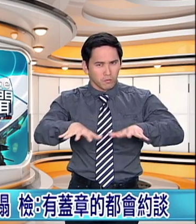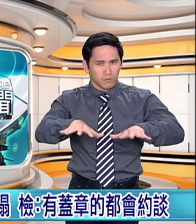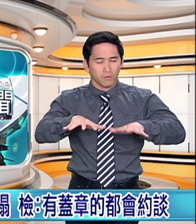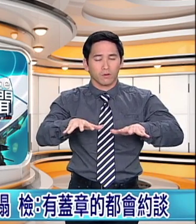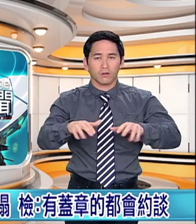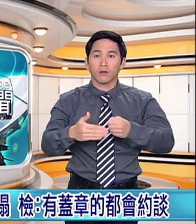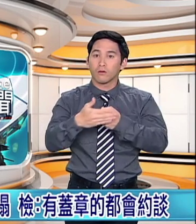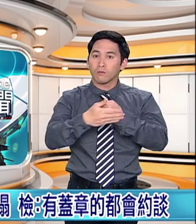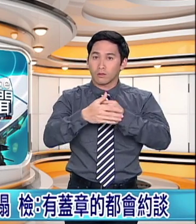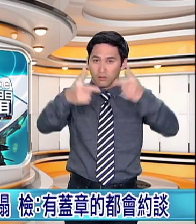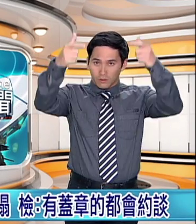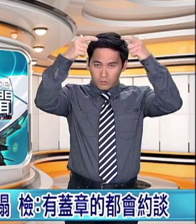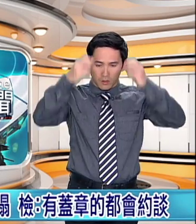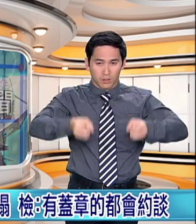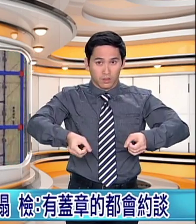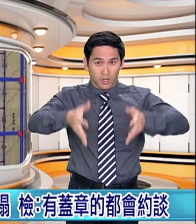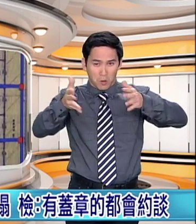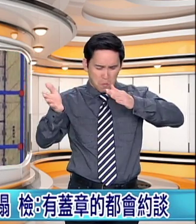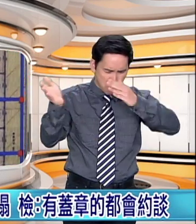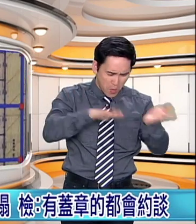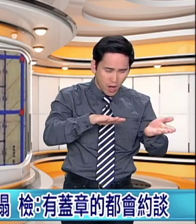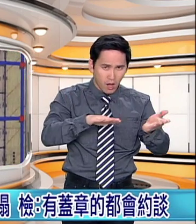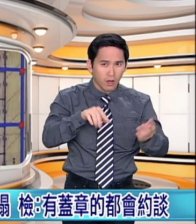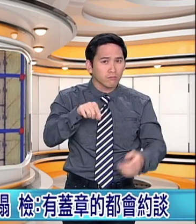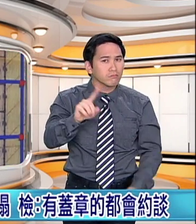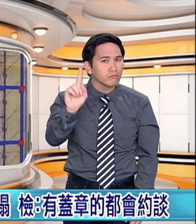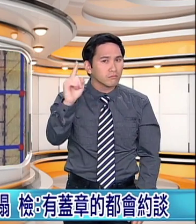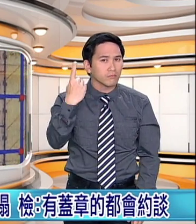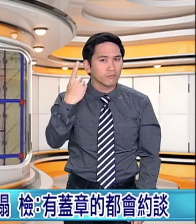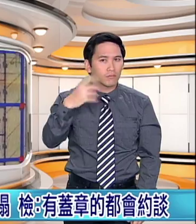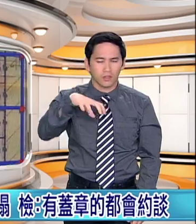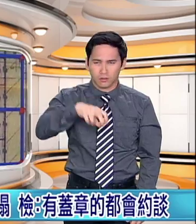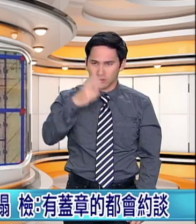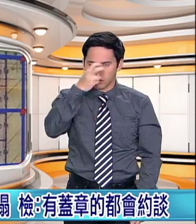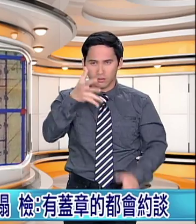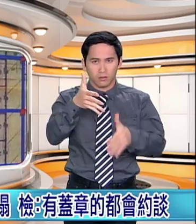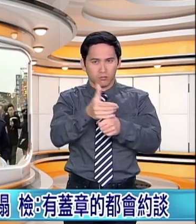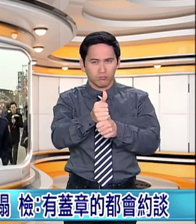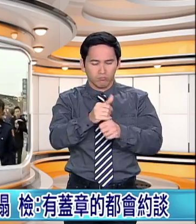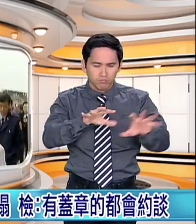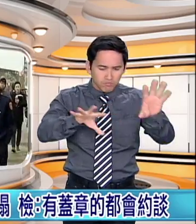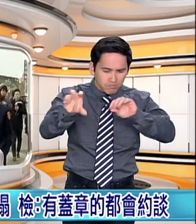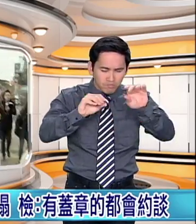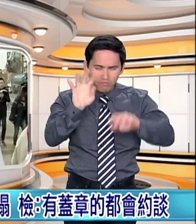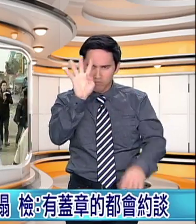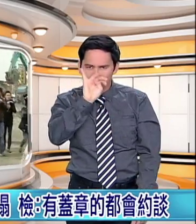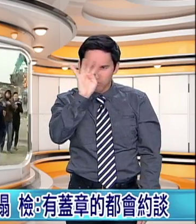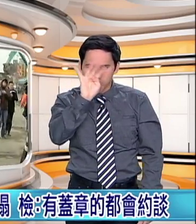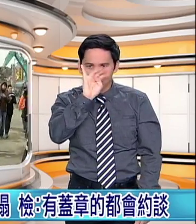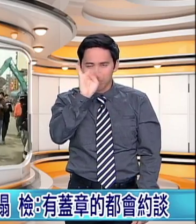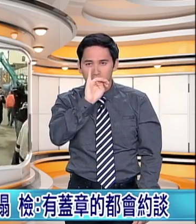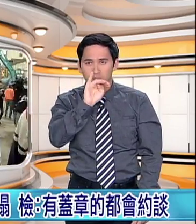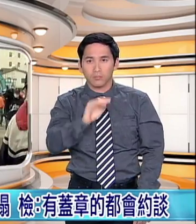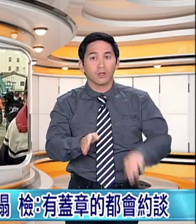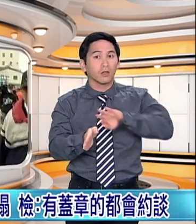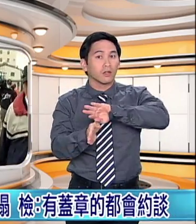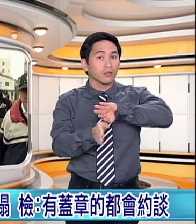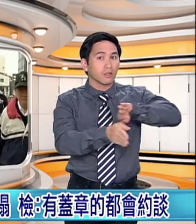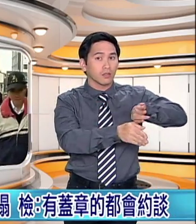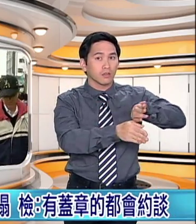台南地检署持续侦办维冠大楼的倒塌原因。另外，台南地方法院也展开了假